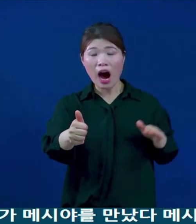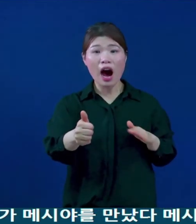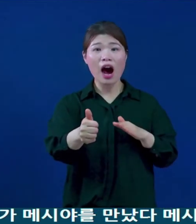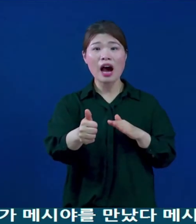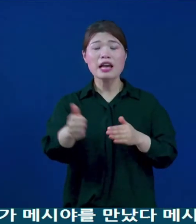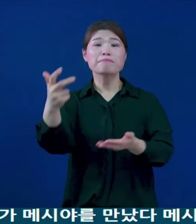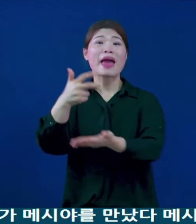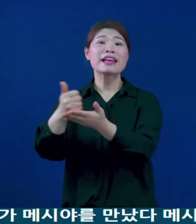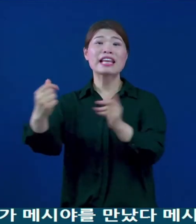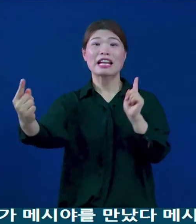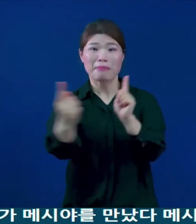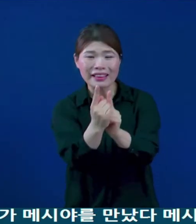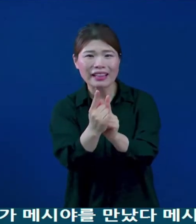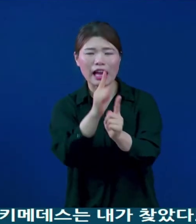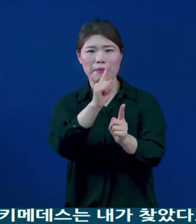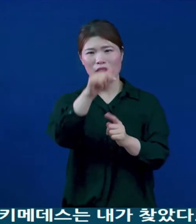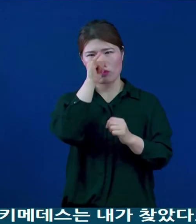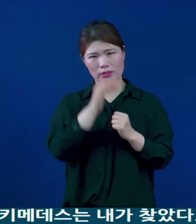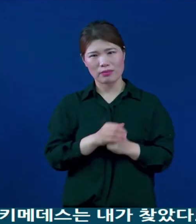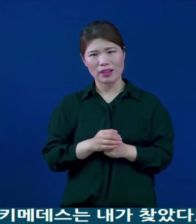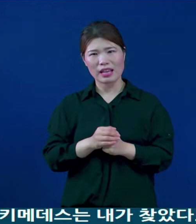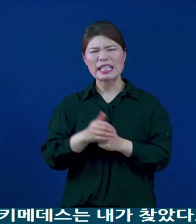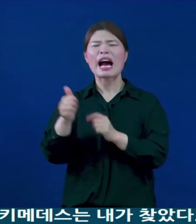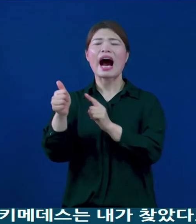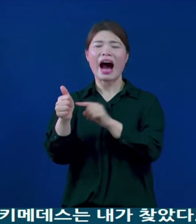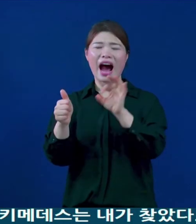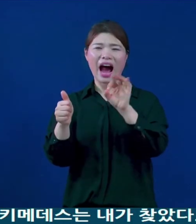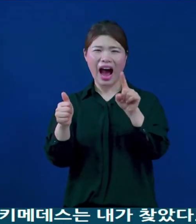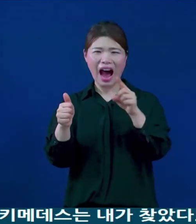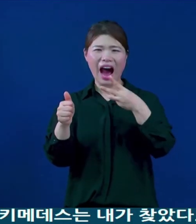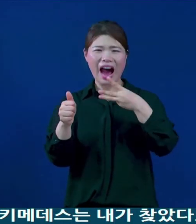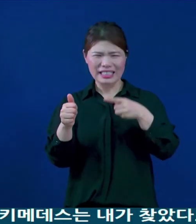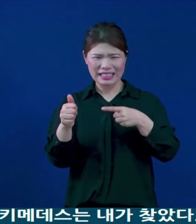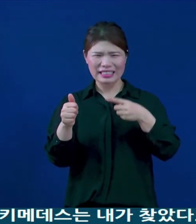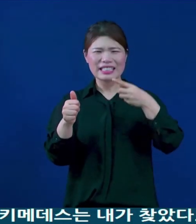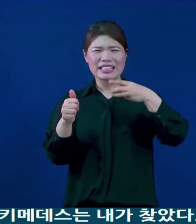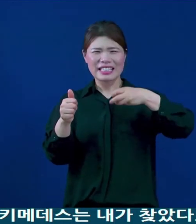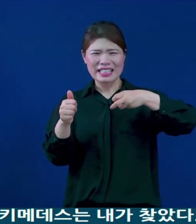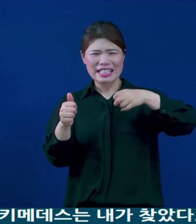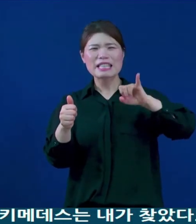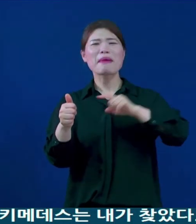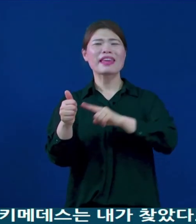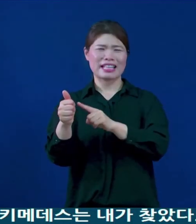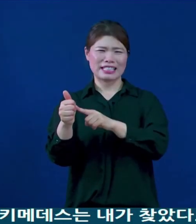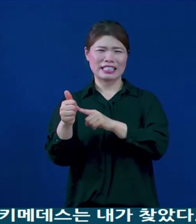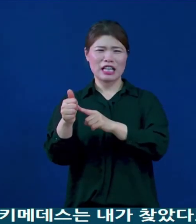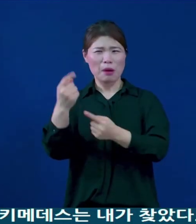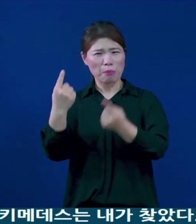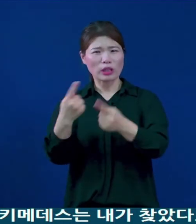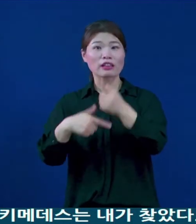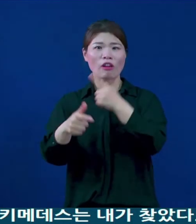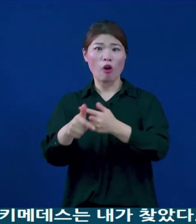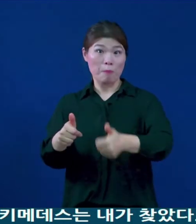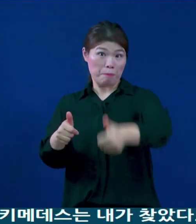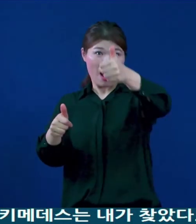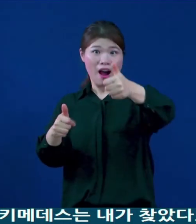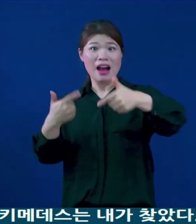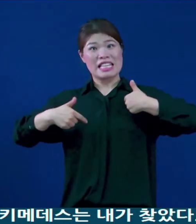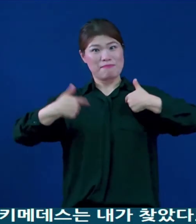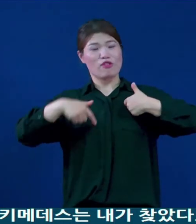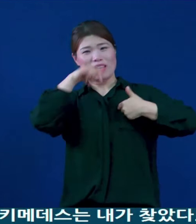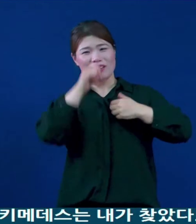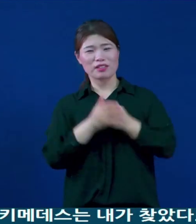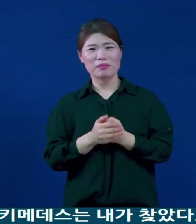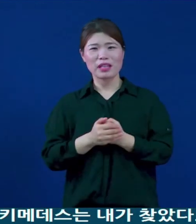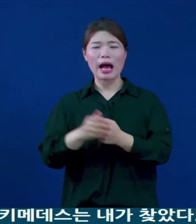아르키메데스의 원리를 발견한 것보다 더 저는 강렬하다고 봅니다. 내가가 아니고 우리가예요. 우리가. 그리고 목적어가 분명히